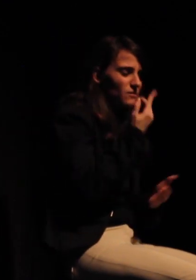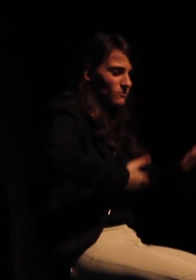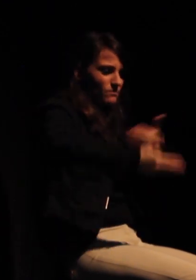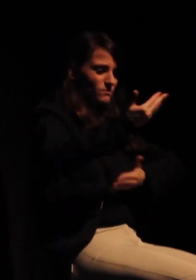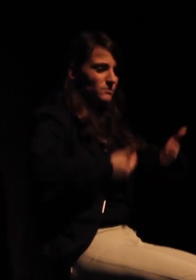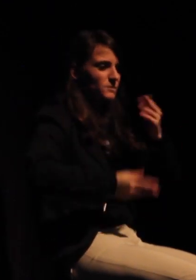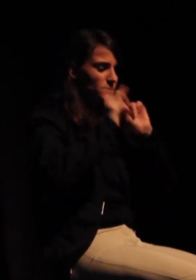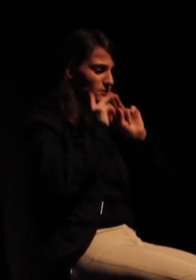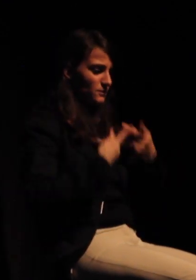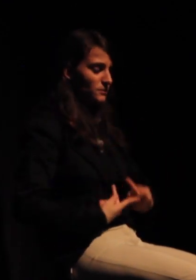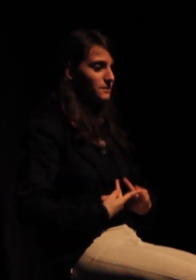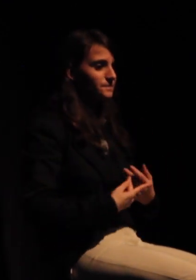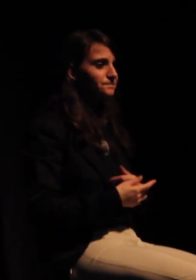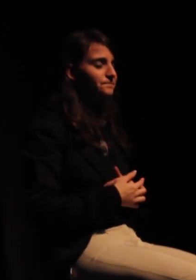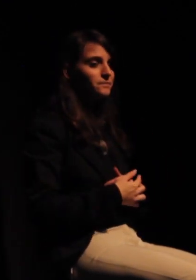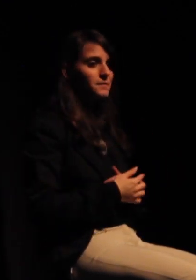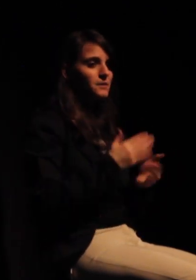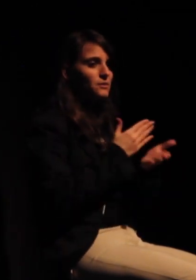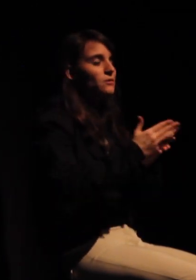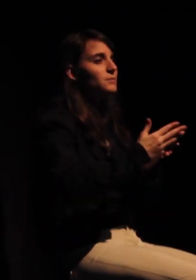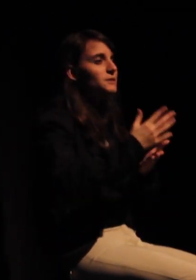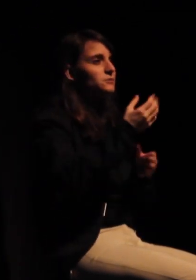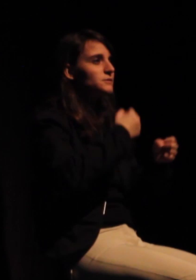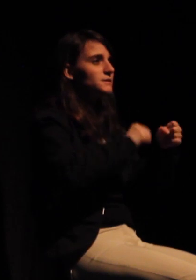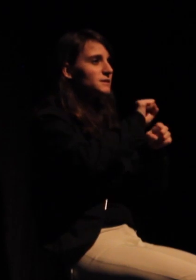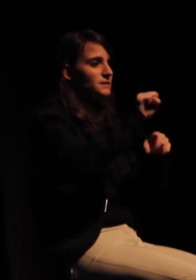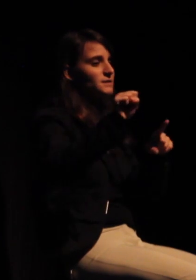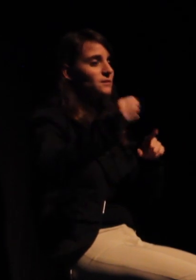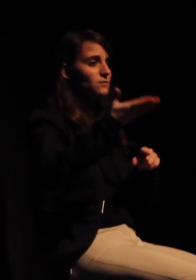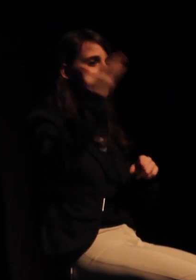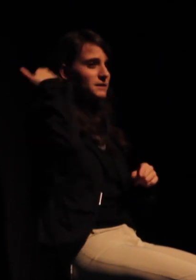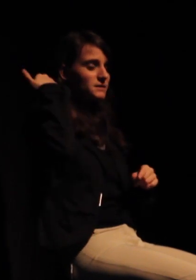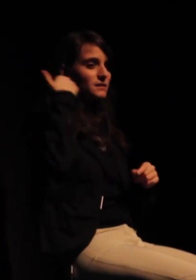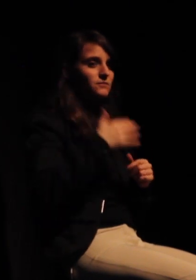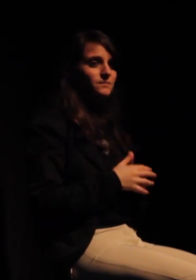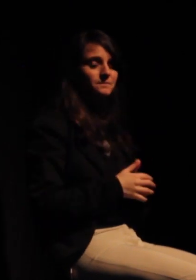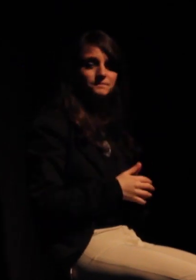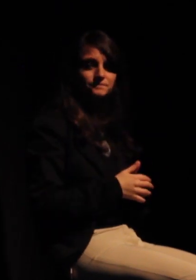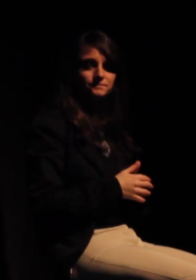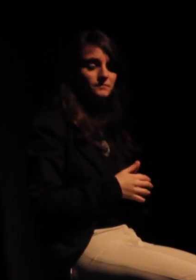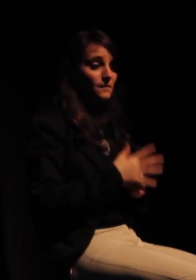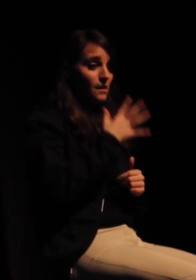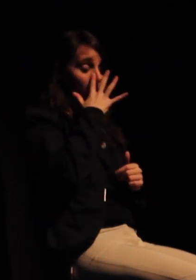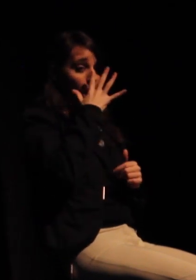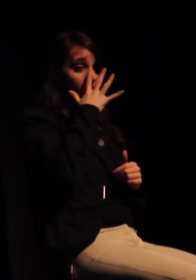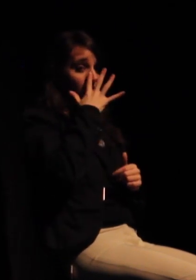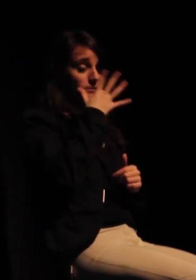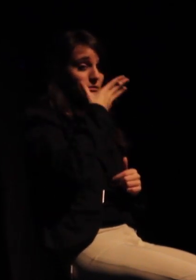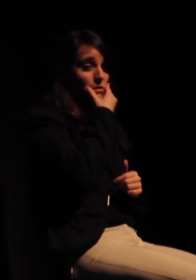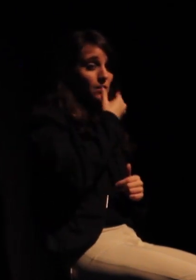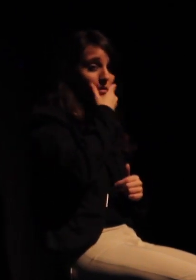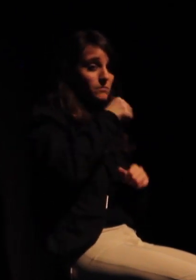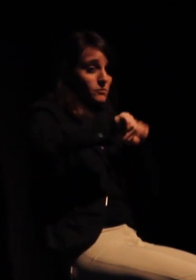humanas, etc. No começo do século passado. Se ele achasse que é um absurdo colocar um